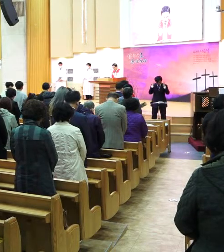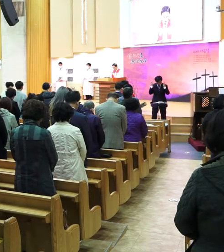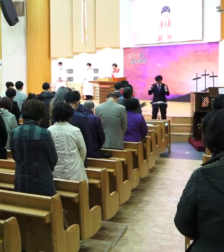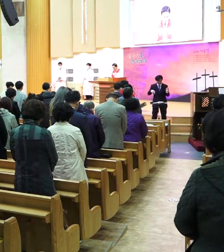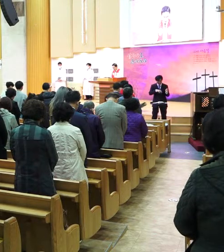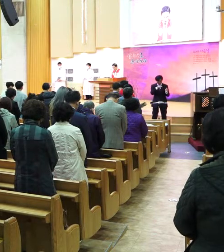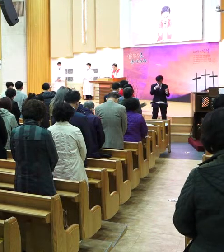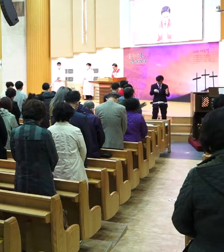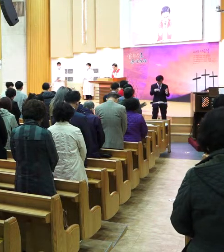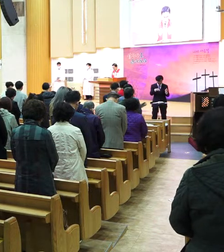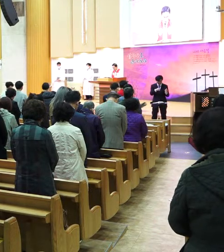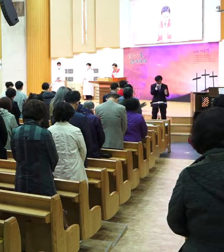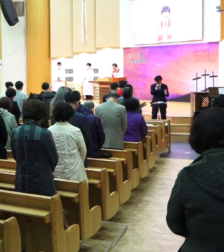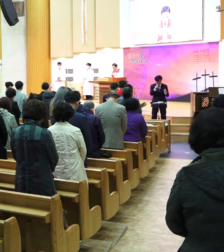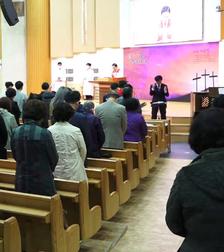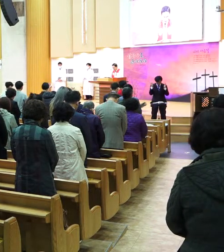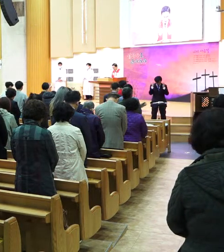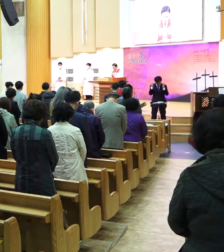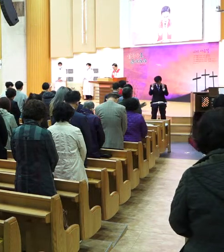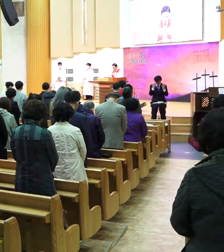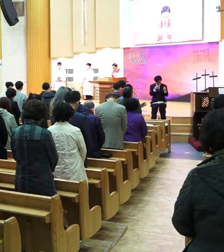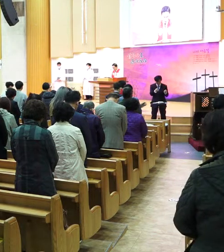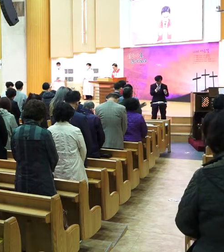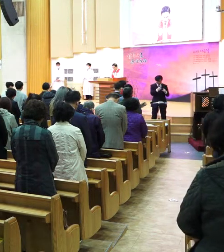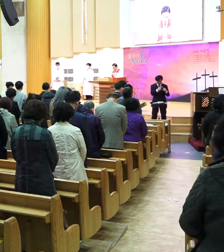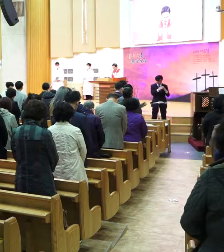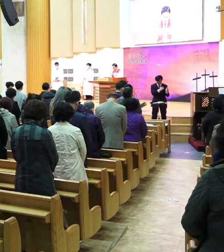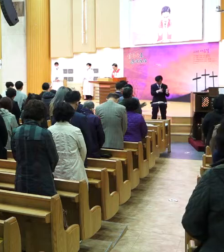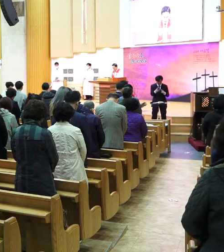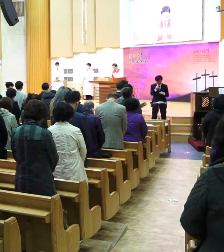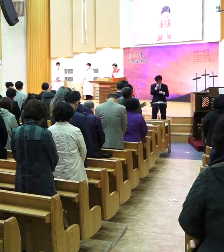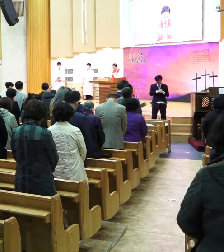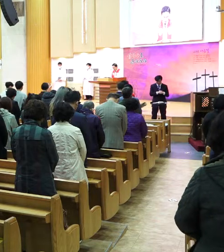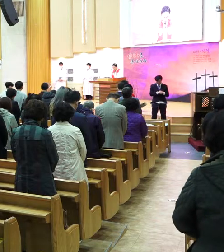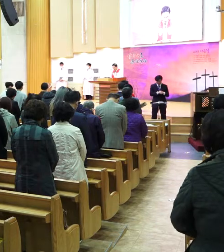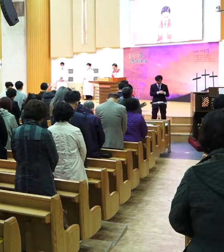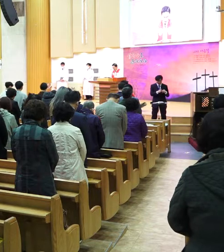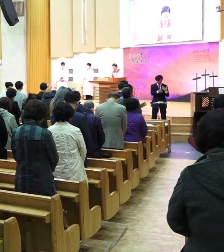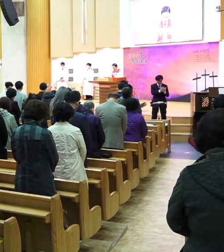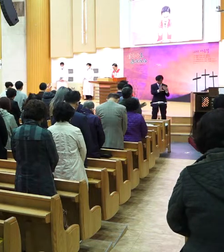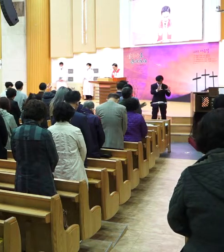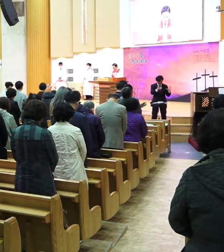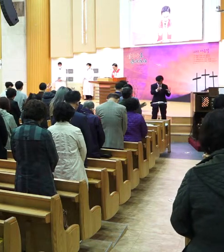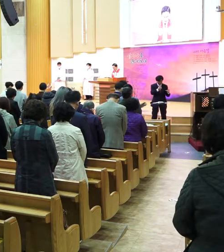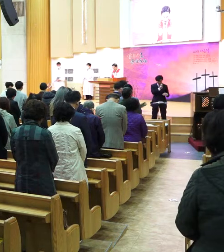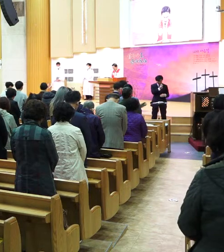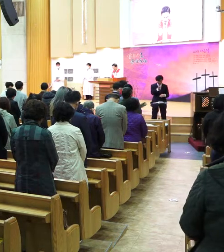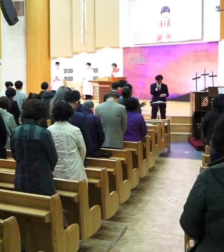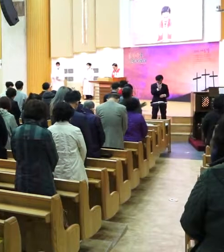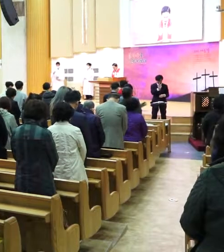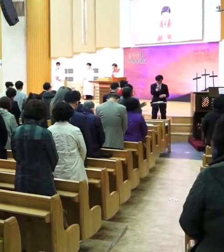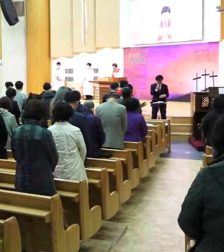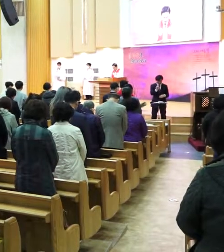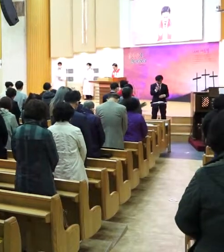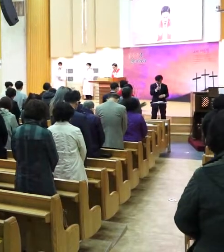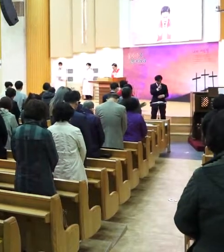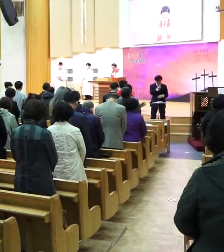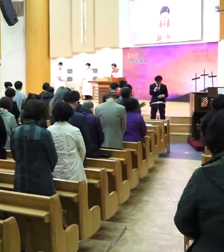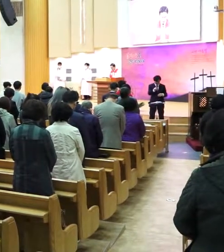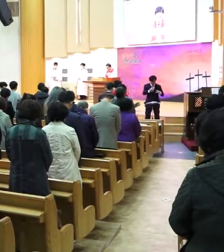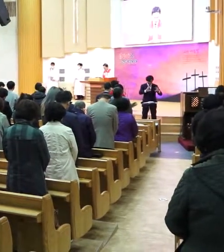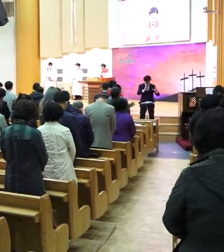상황에 있고 또 고통 가운데 있는 수많은 이들, 특별히 하나님 미얀마의 하나님 군대의 그 악한 아버지의 살인행위가 중단되게